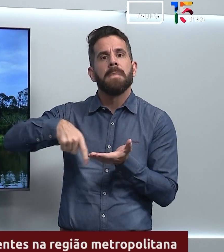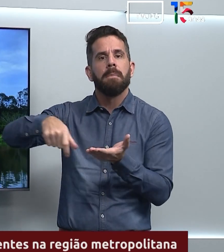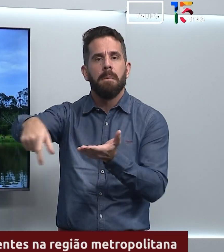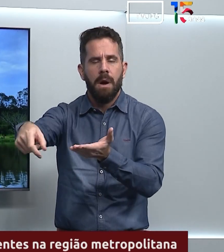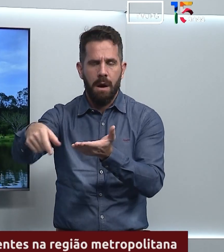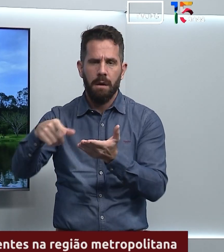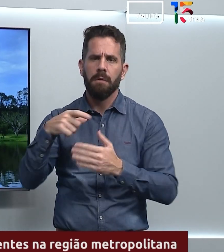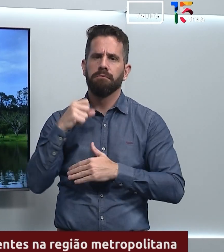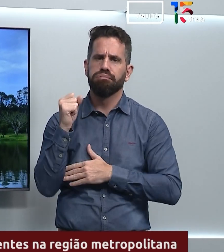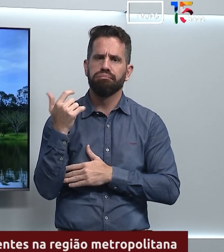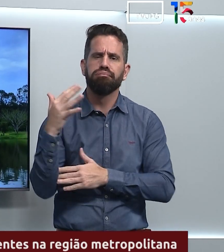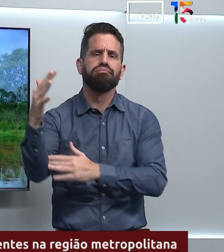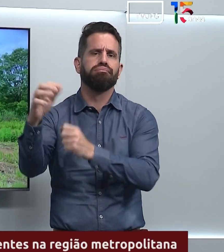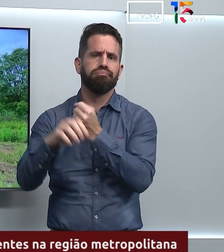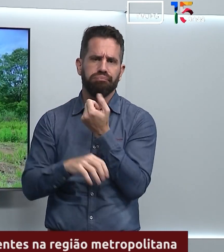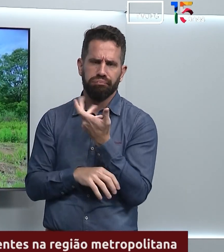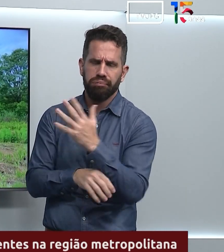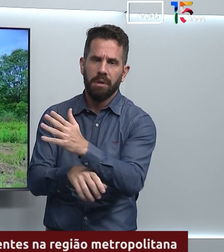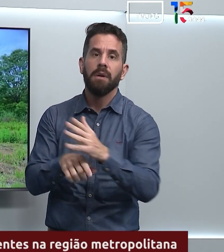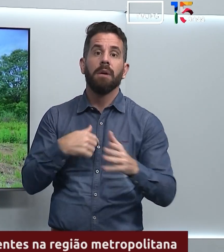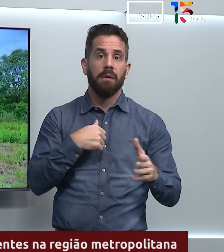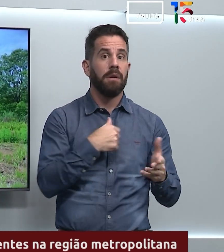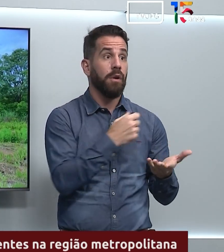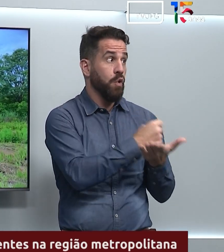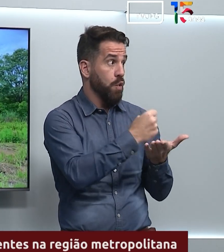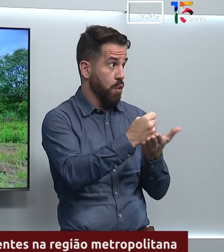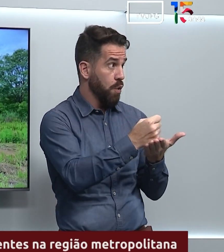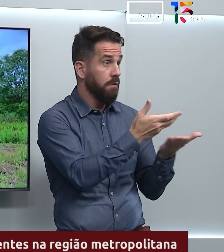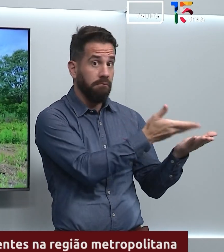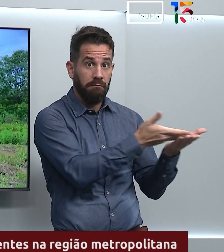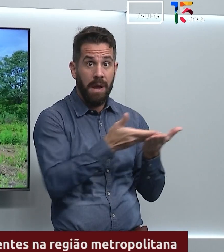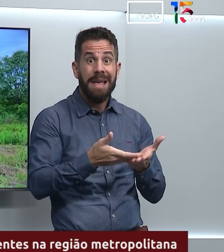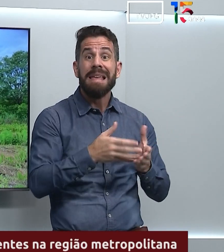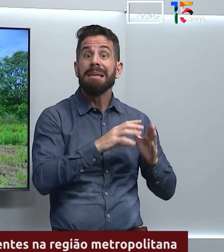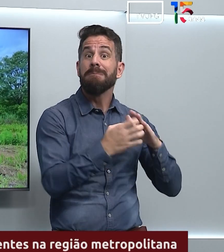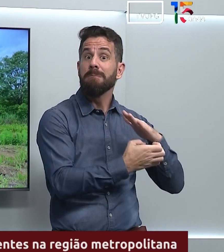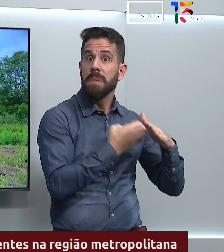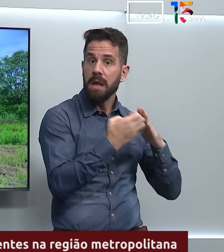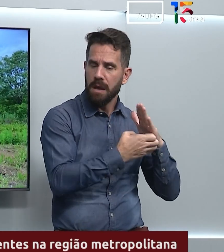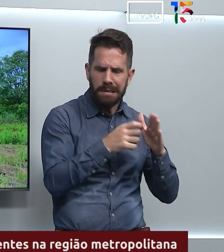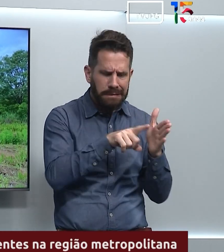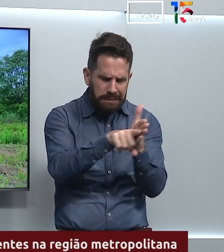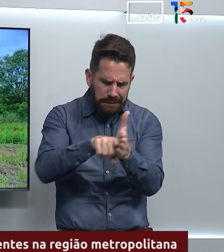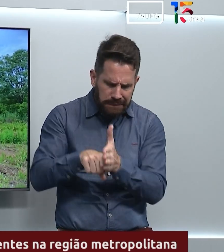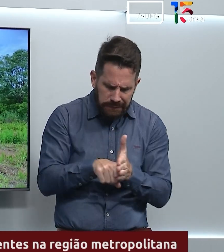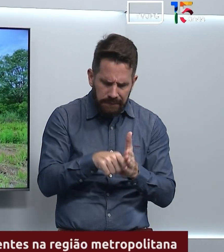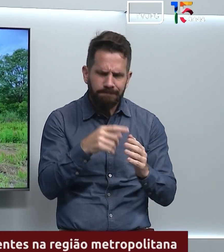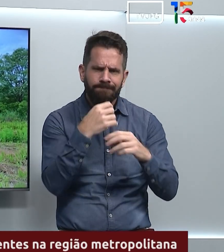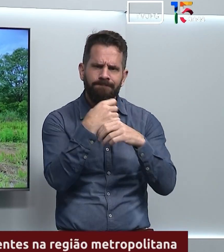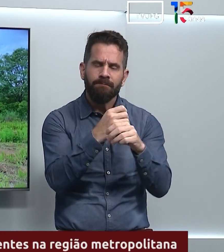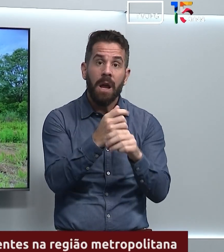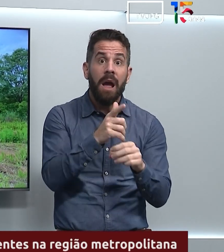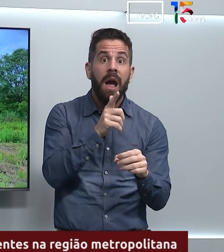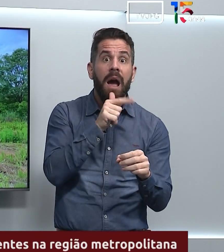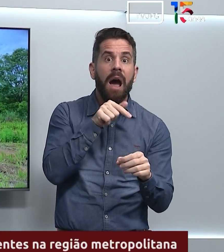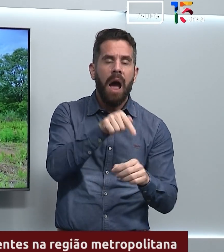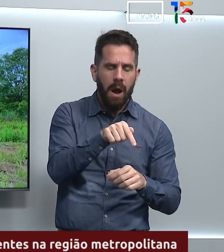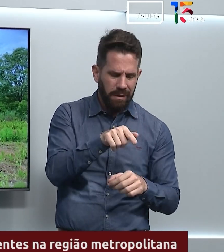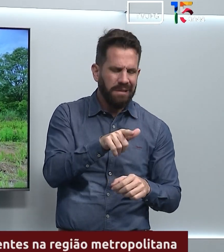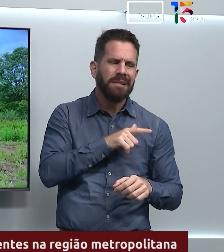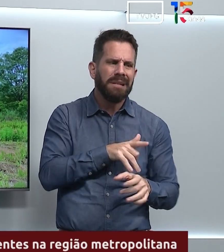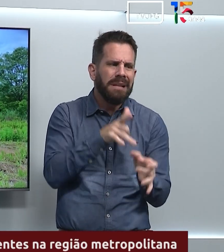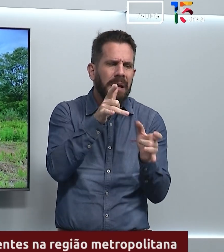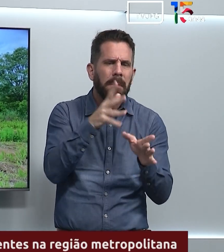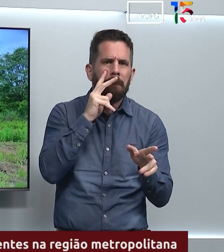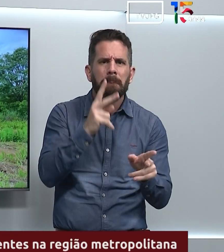que ela fez a análise da água e a gente percebeu que falta muito pouco para a qualidade, porque